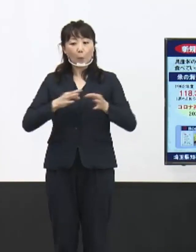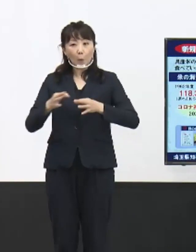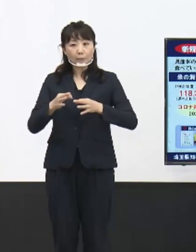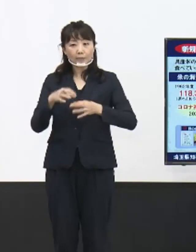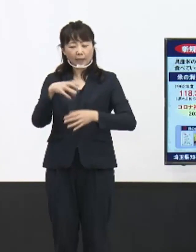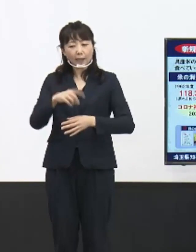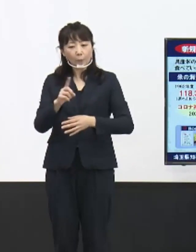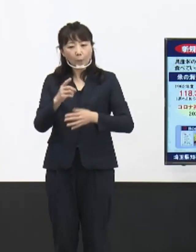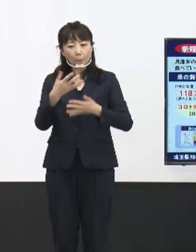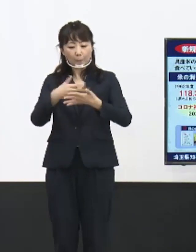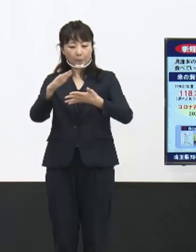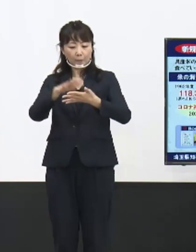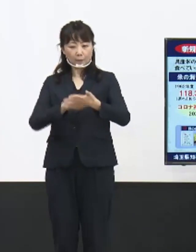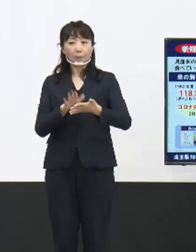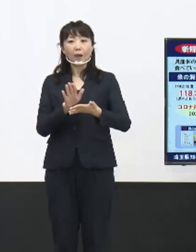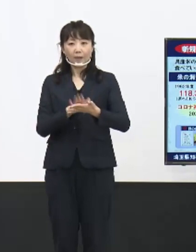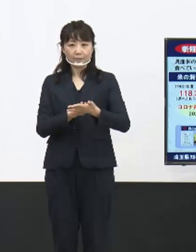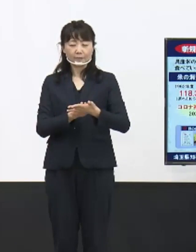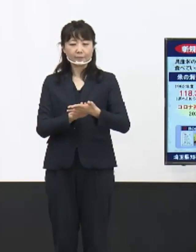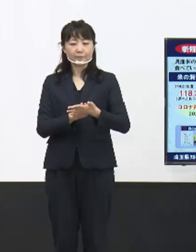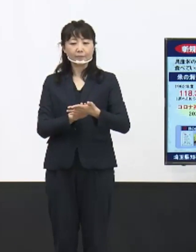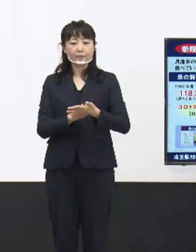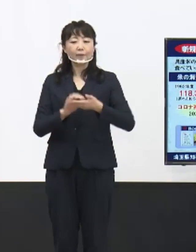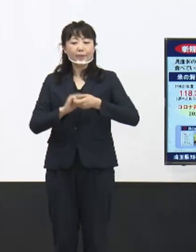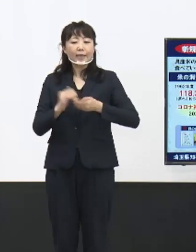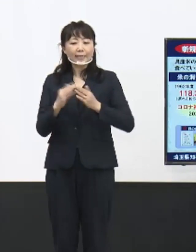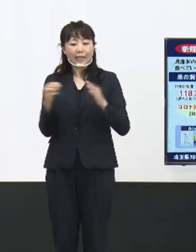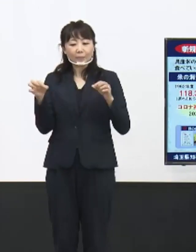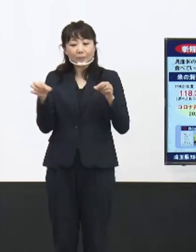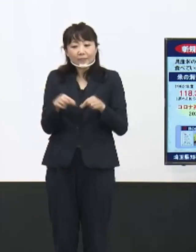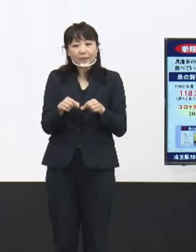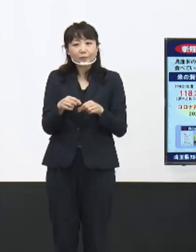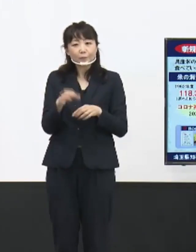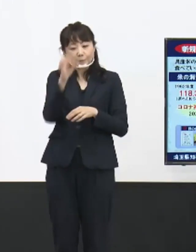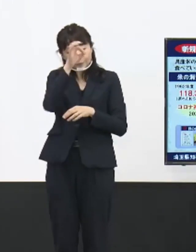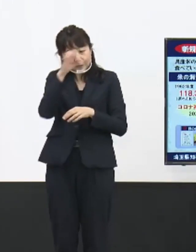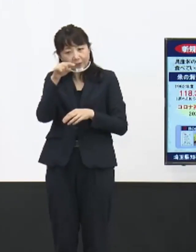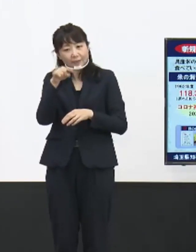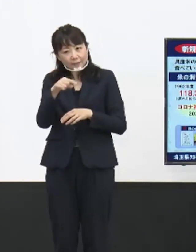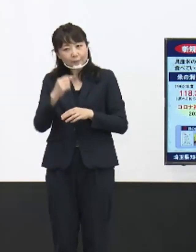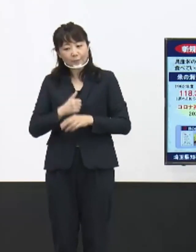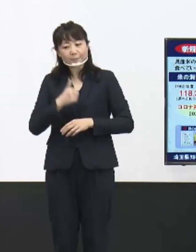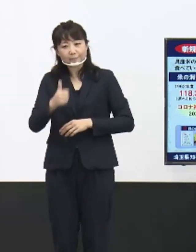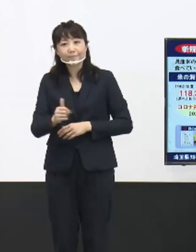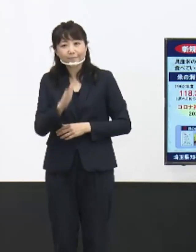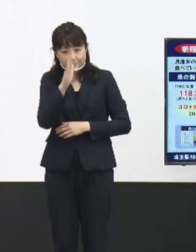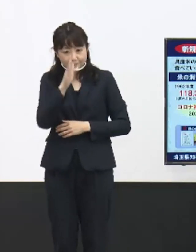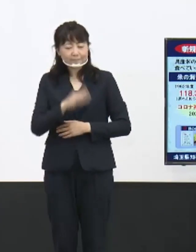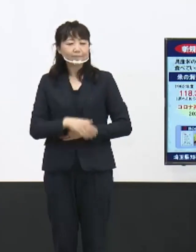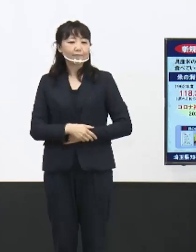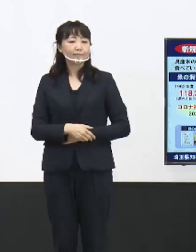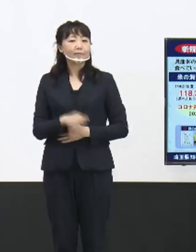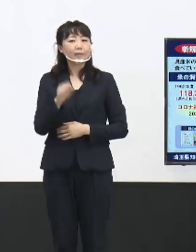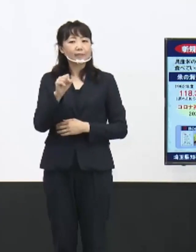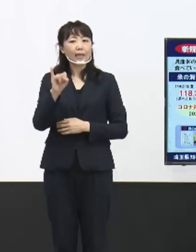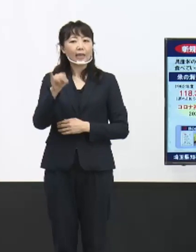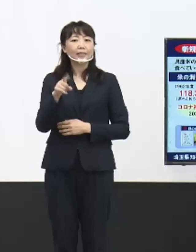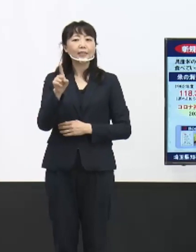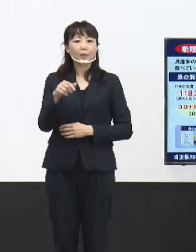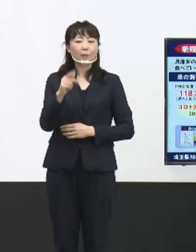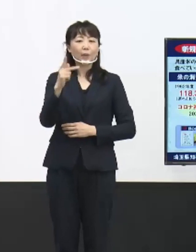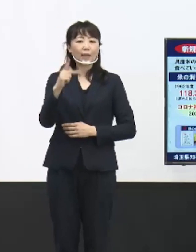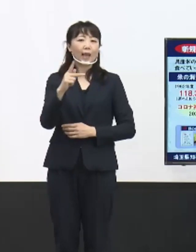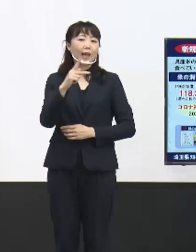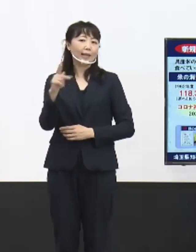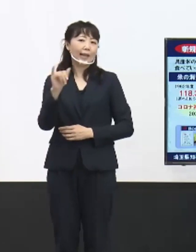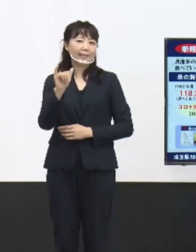ありますので、ぜひそこでご自分のお近くのお店を見てほしいと思います。またサイの輝きの購入